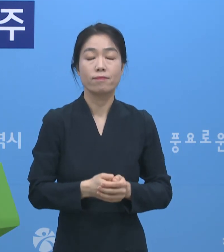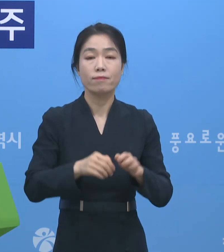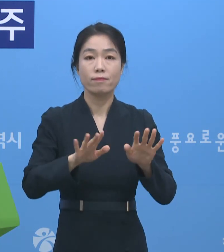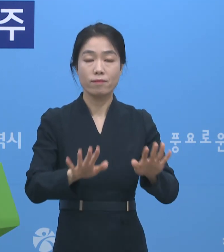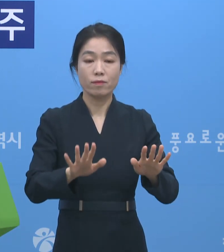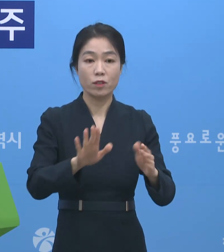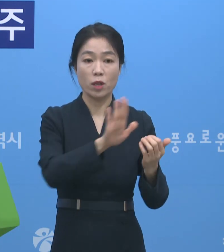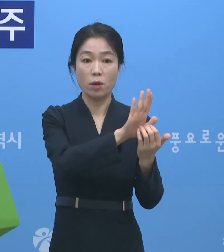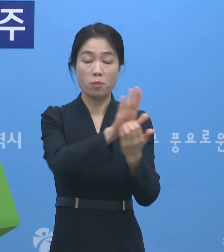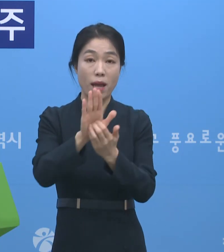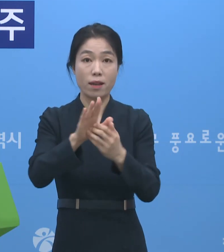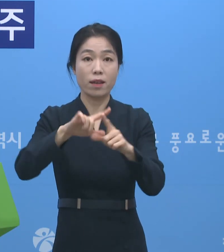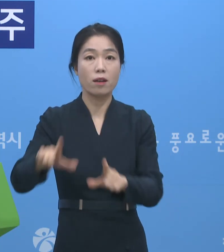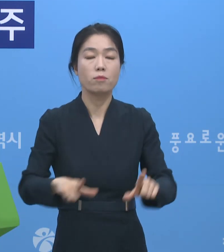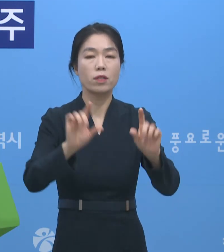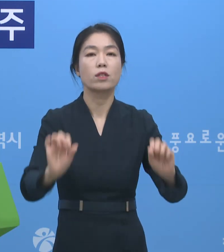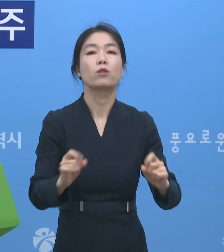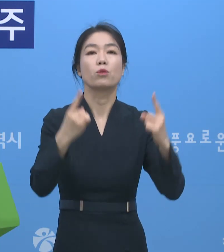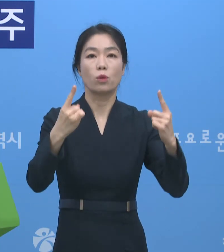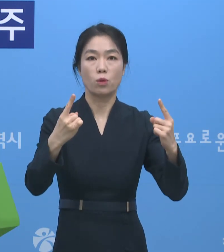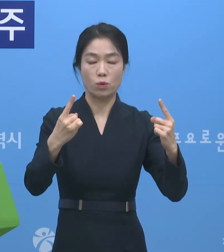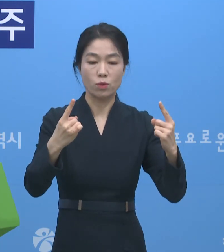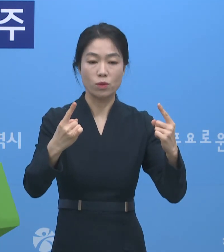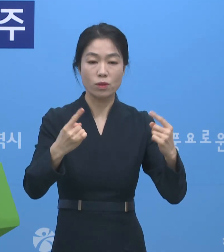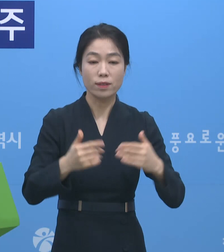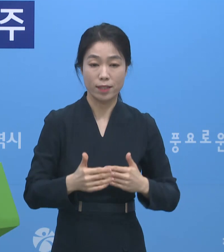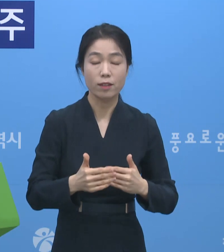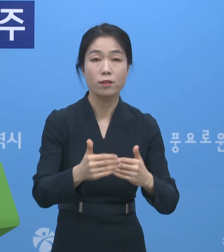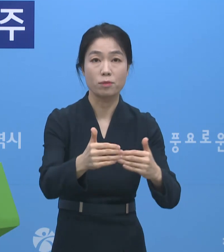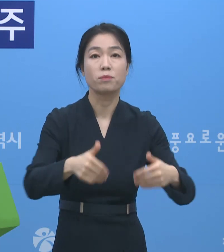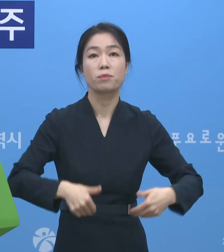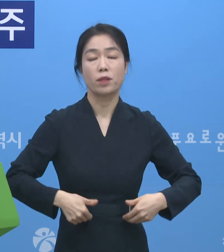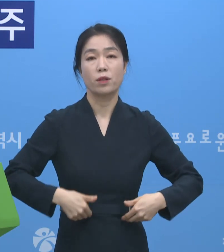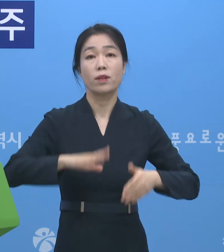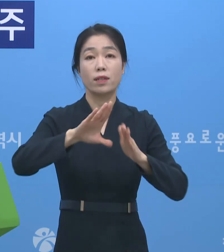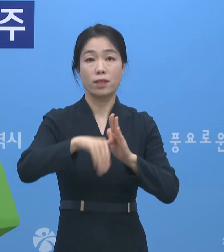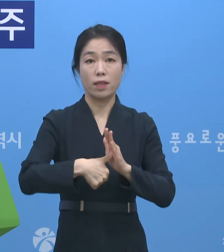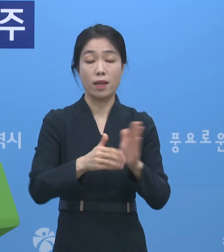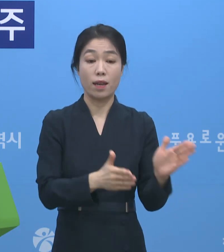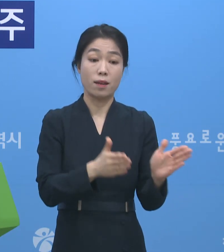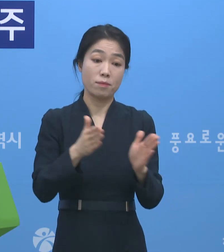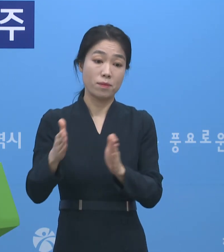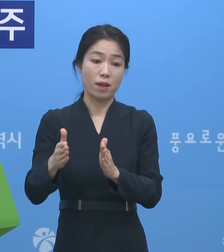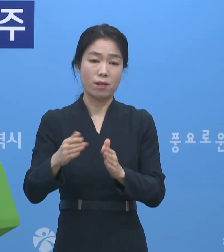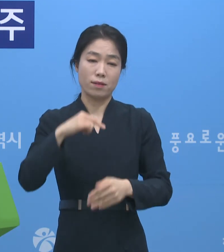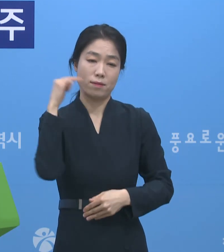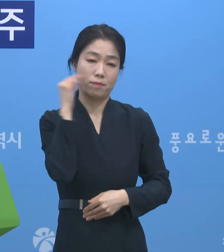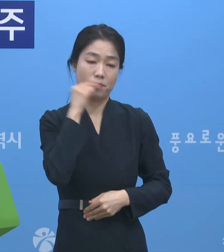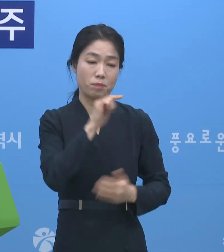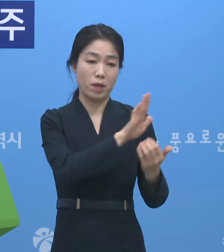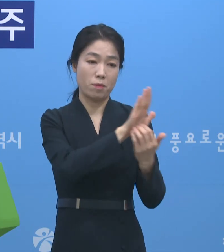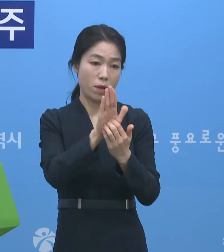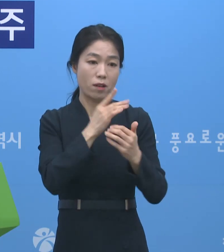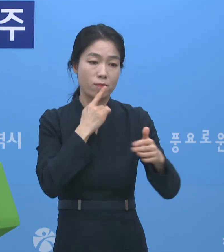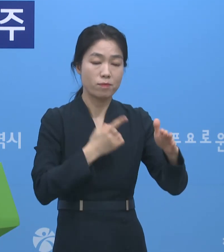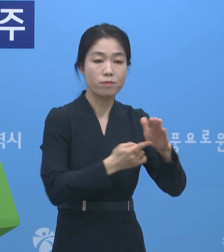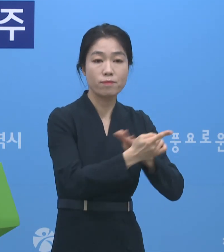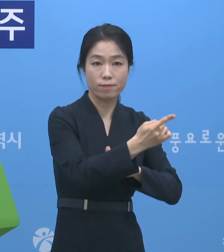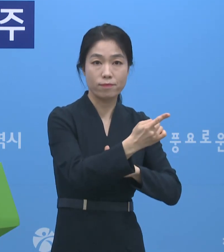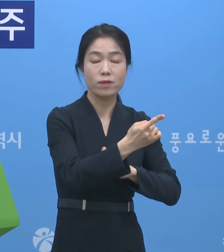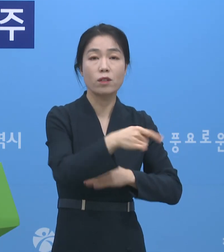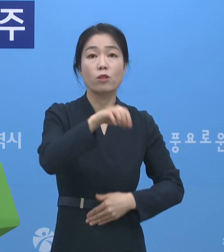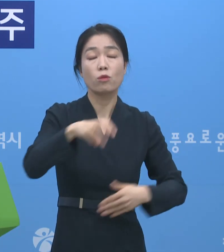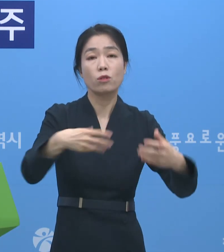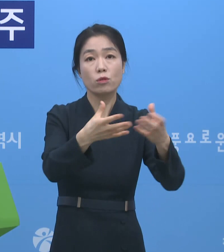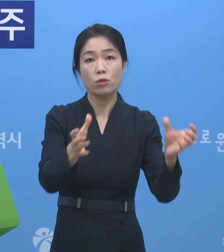이제는 방역과 민생을 동시에 챙겨야 할 때입니다. 한편에서는 물샐 틈 없는 방역조치로